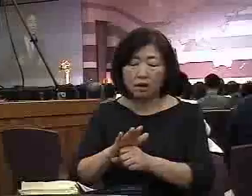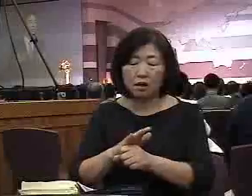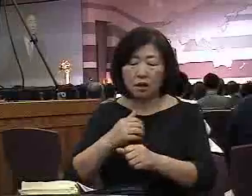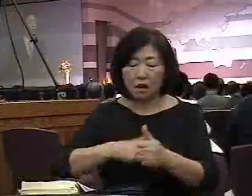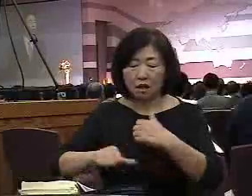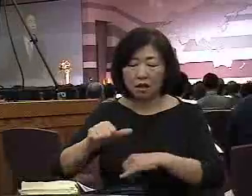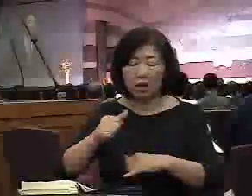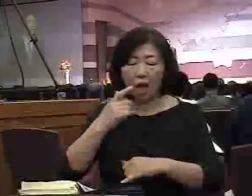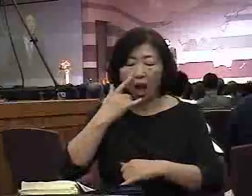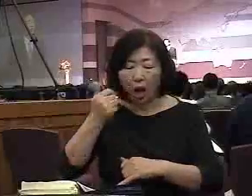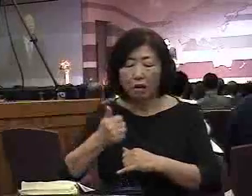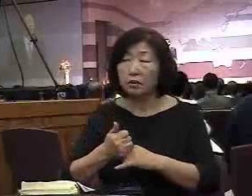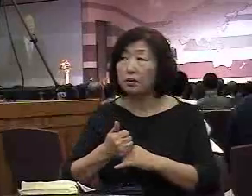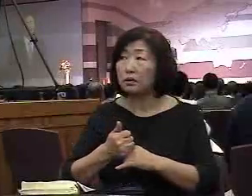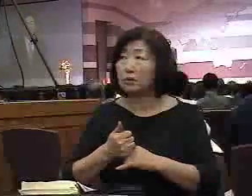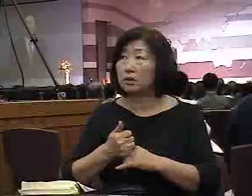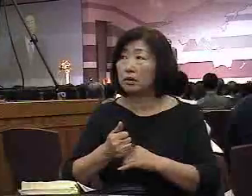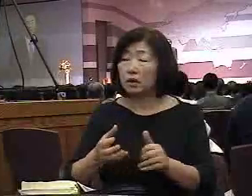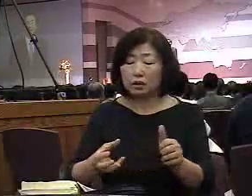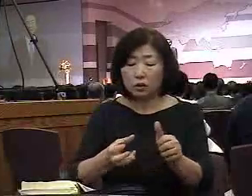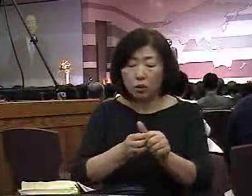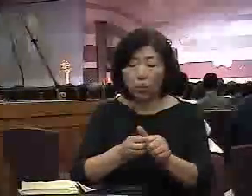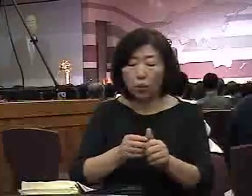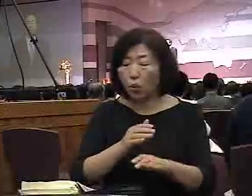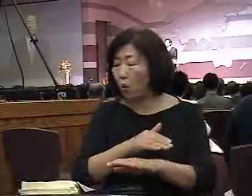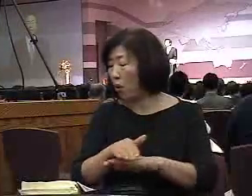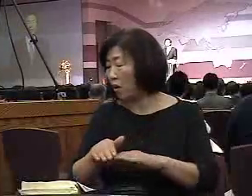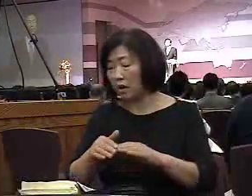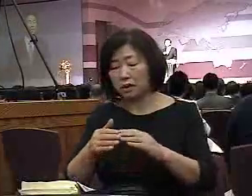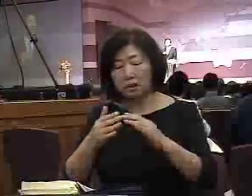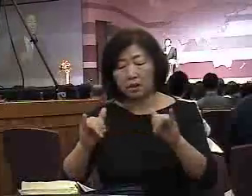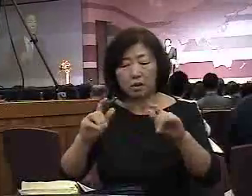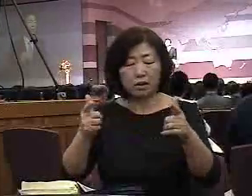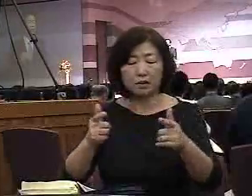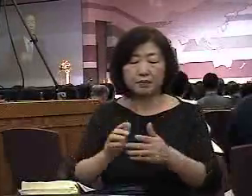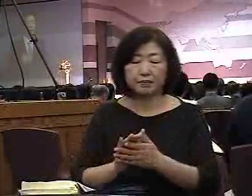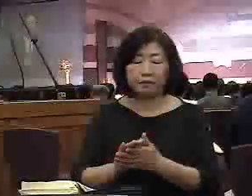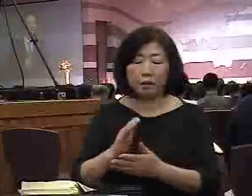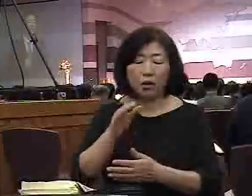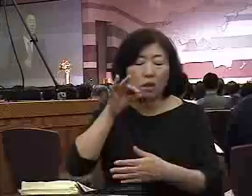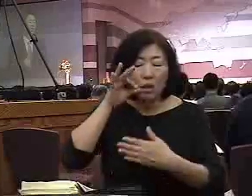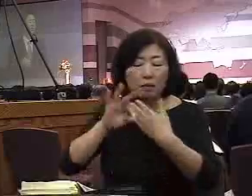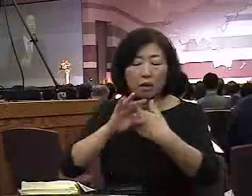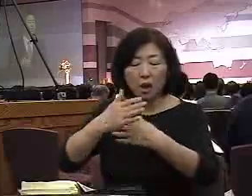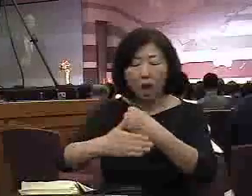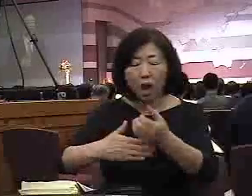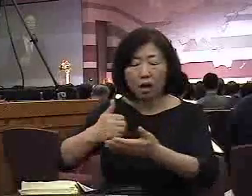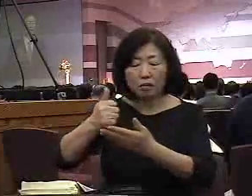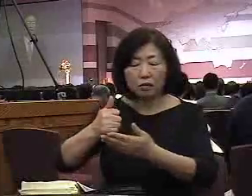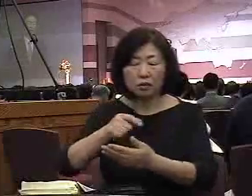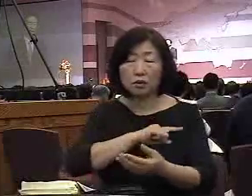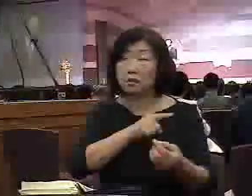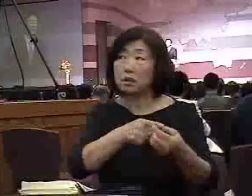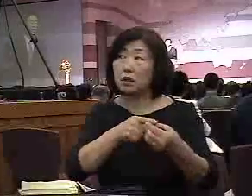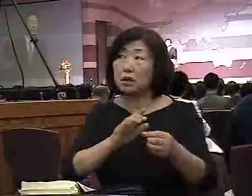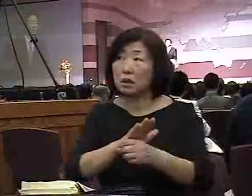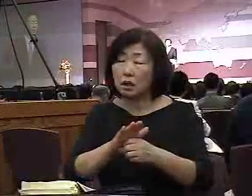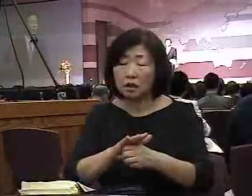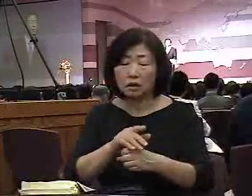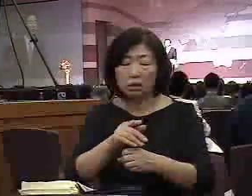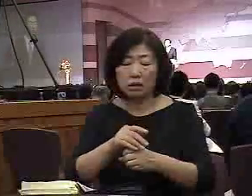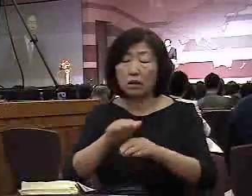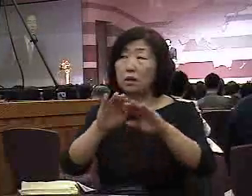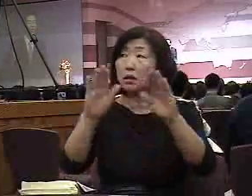하는 그 아버지의 절규를 외면하시는 분이 아닙니다. 왜냐하면 하나님도 가장 사랑하는 자신의 아들을 그렇게